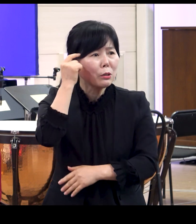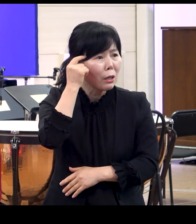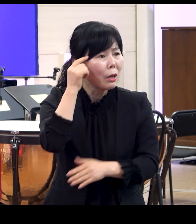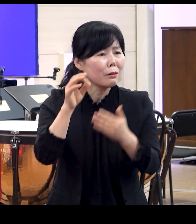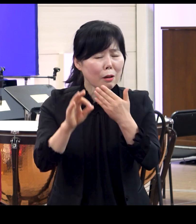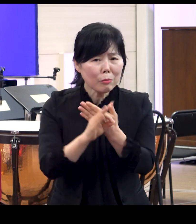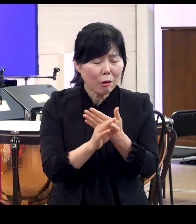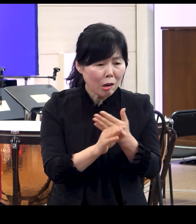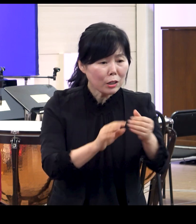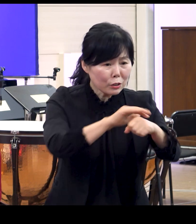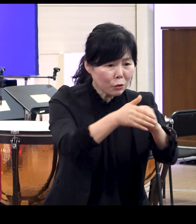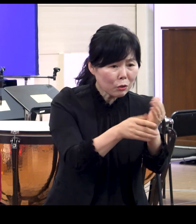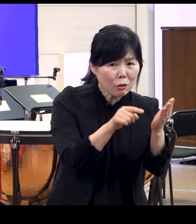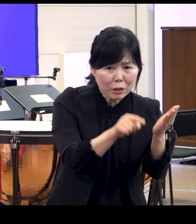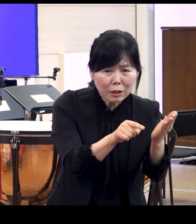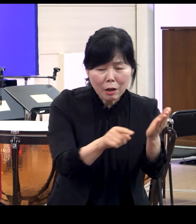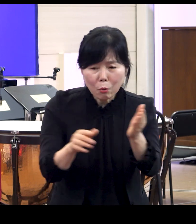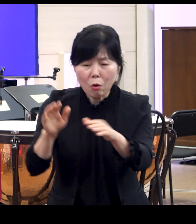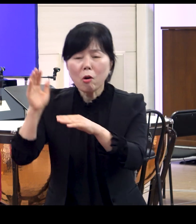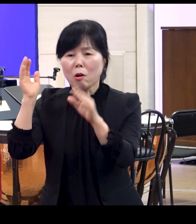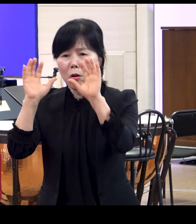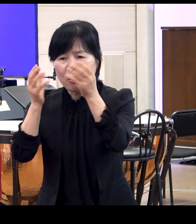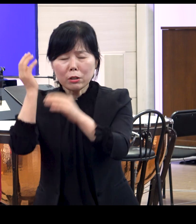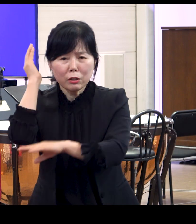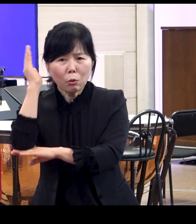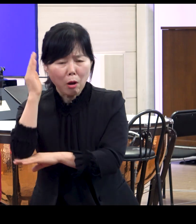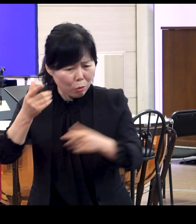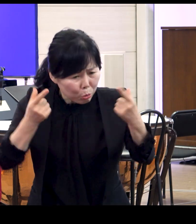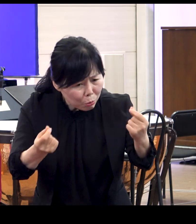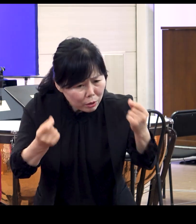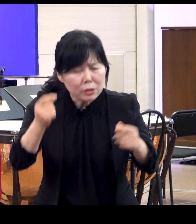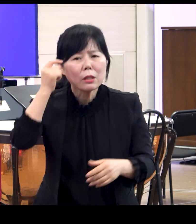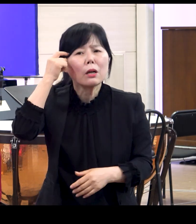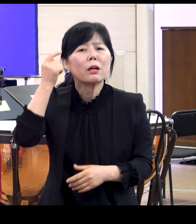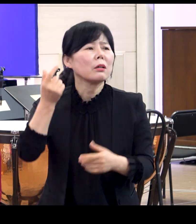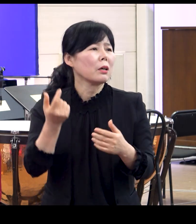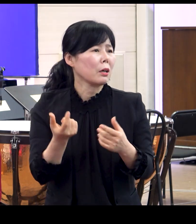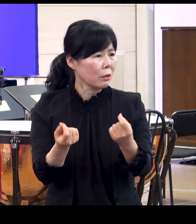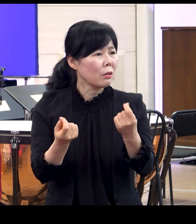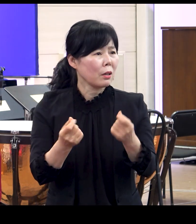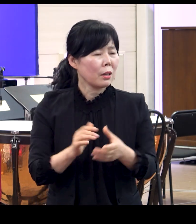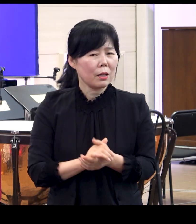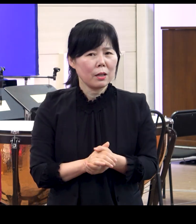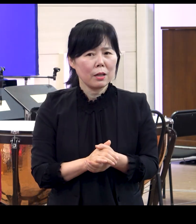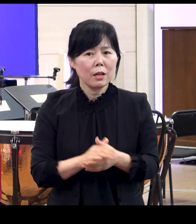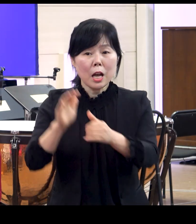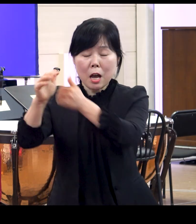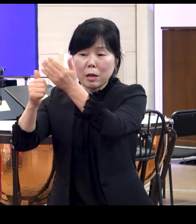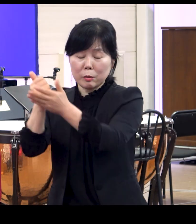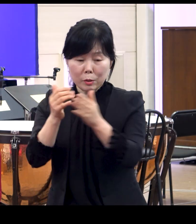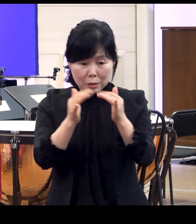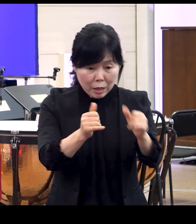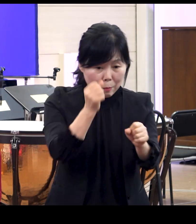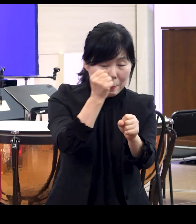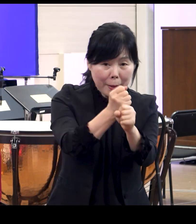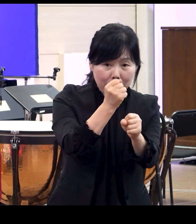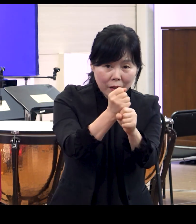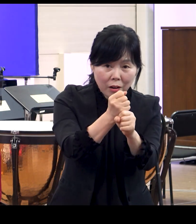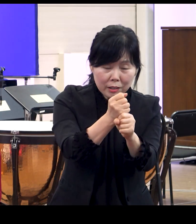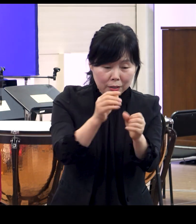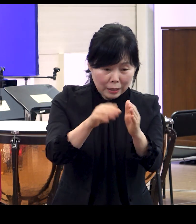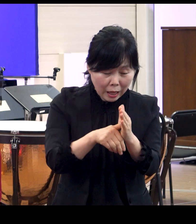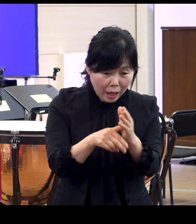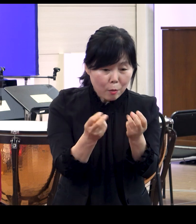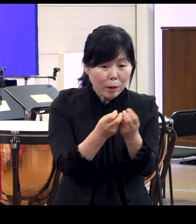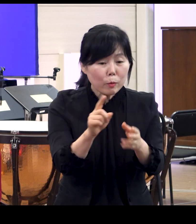여러분도 다 알고 있는 이야기 가운데 이런 이야기가 있습니다. 하나님이 사람을 만드시면서 흙으로 만들어